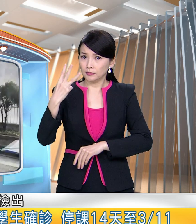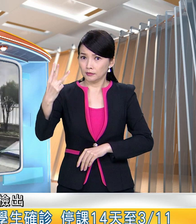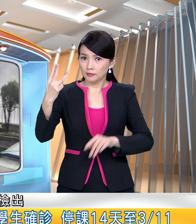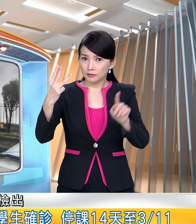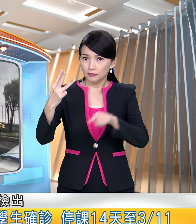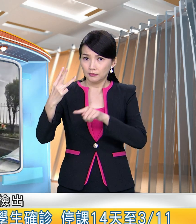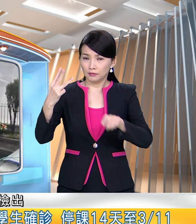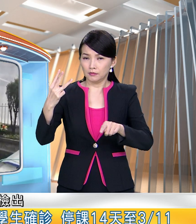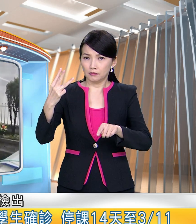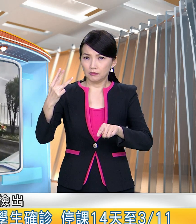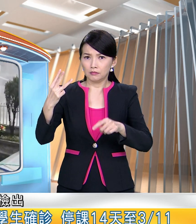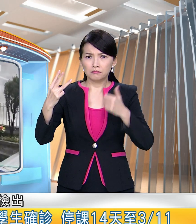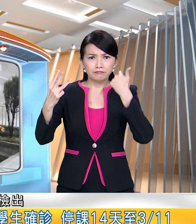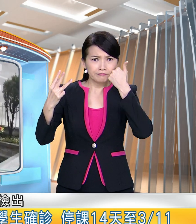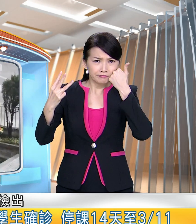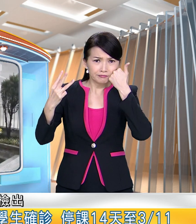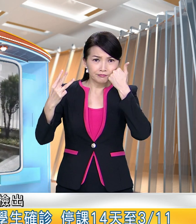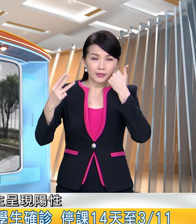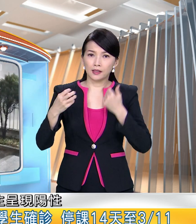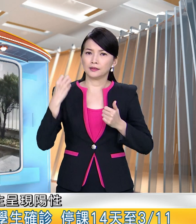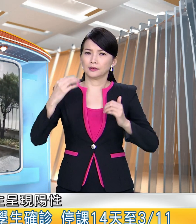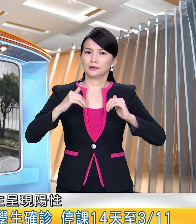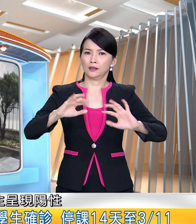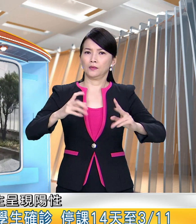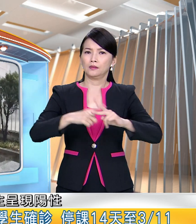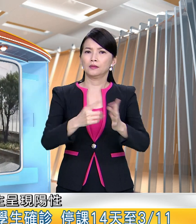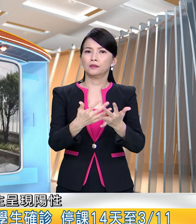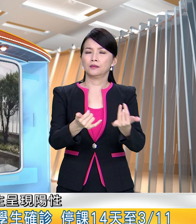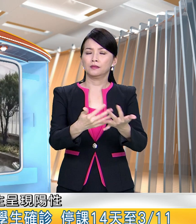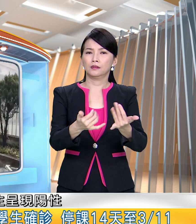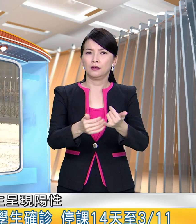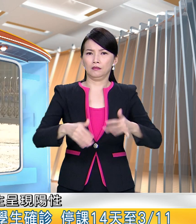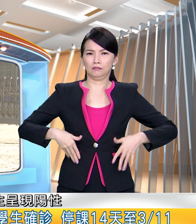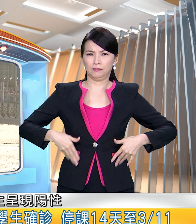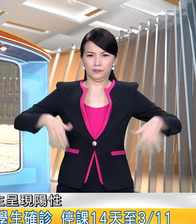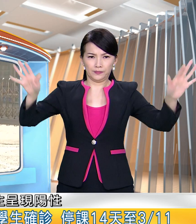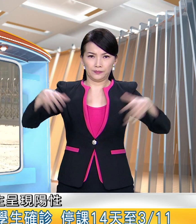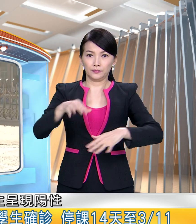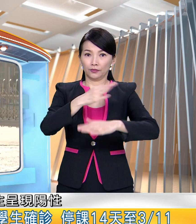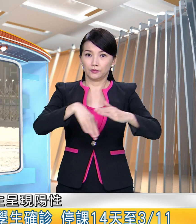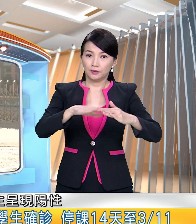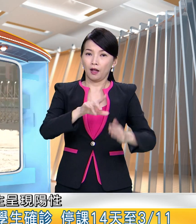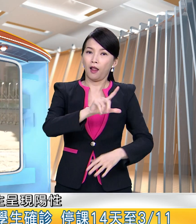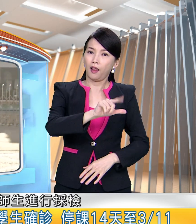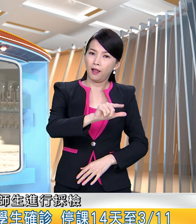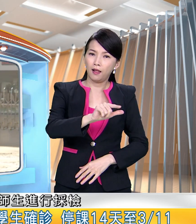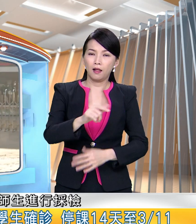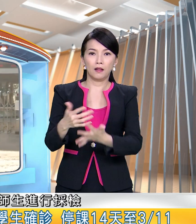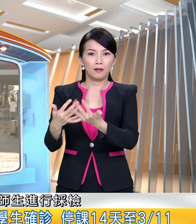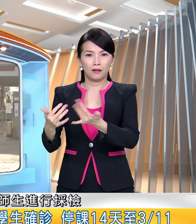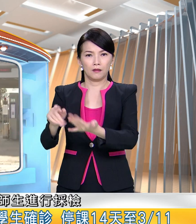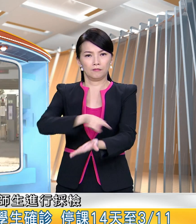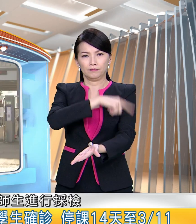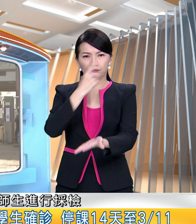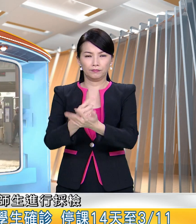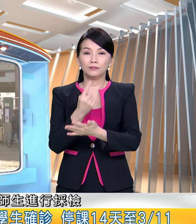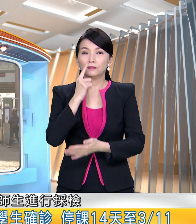晚上匡列裁检出3位新街国小学生呈现阳性，已经紧急通知全校师